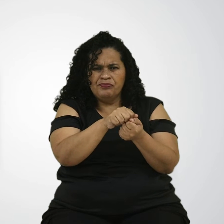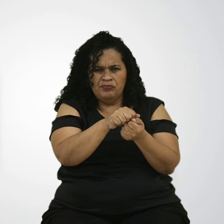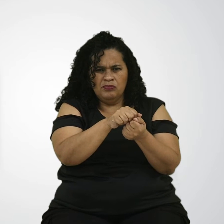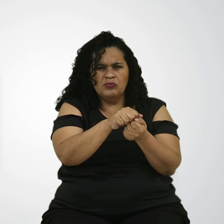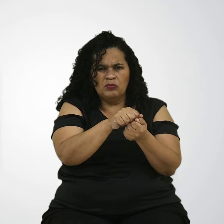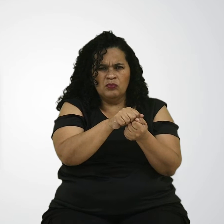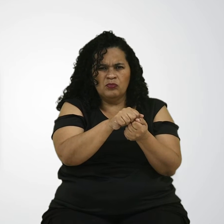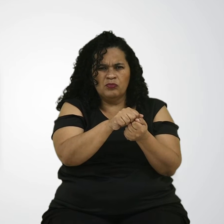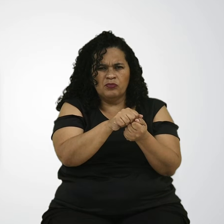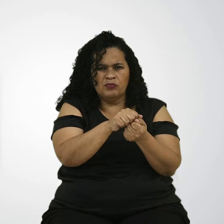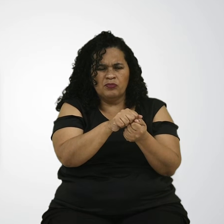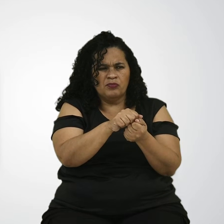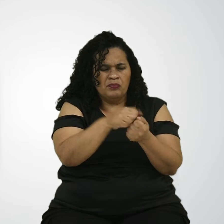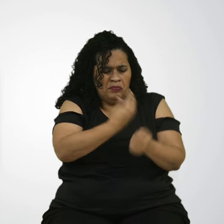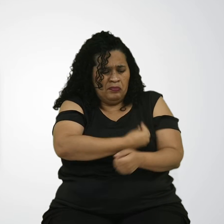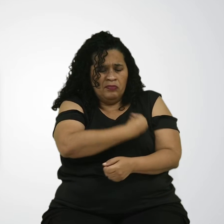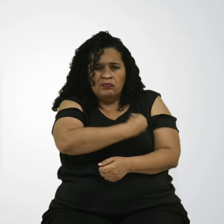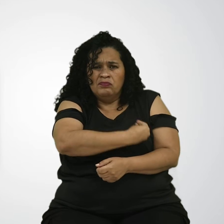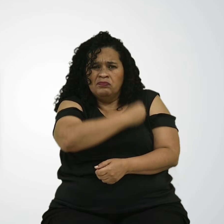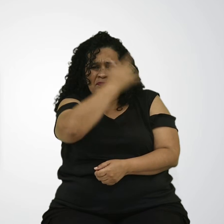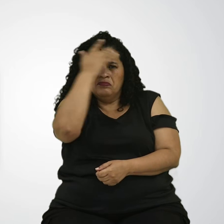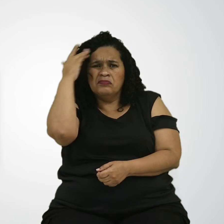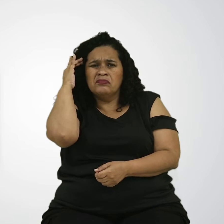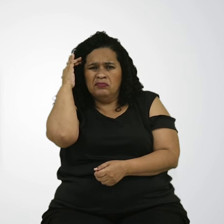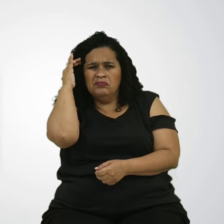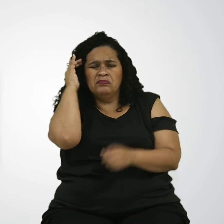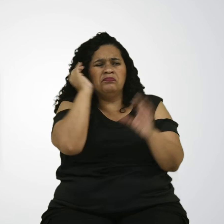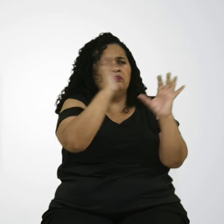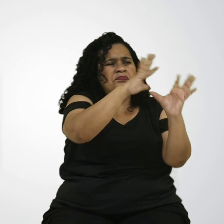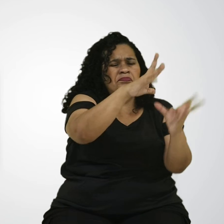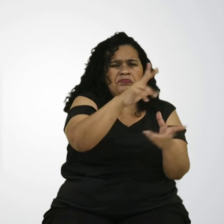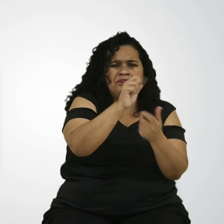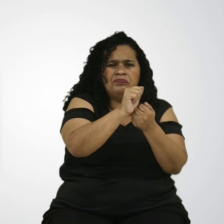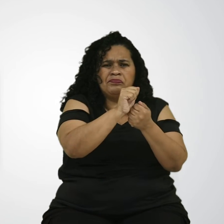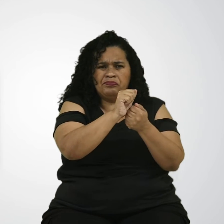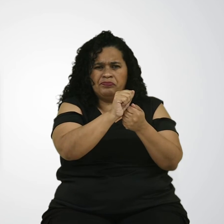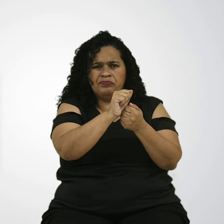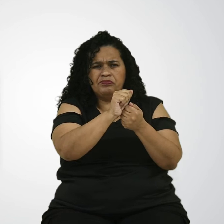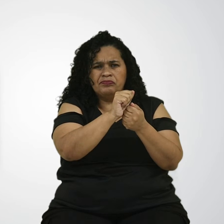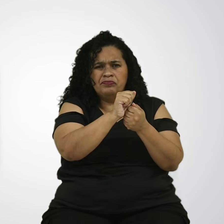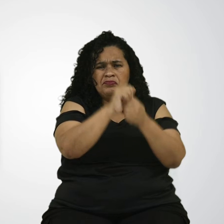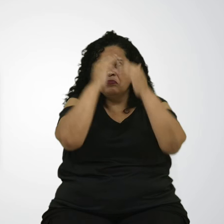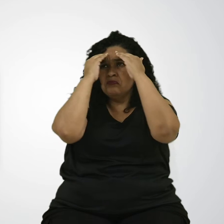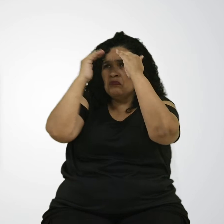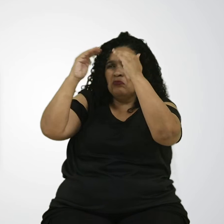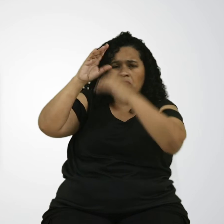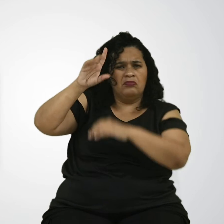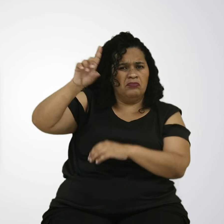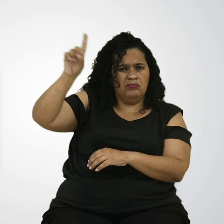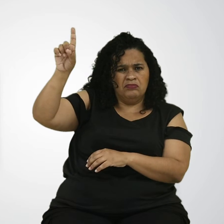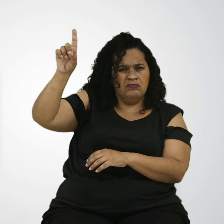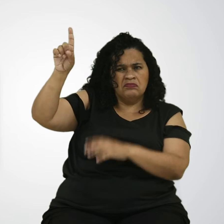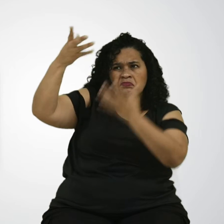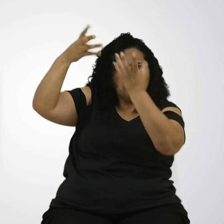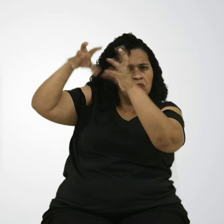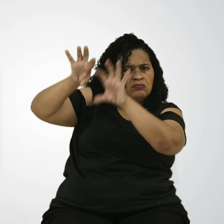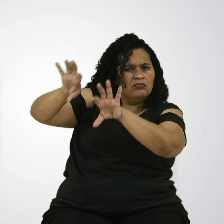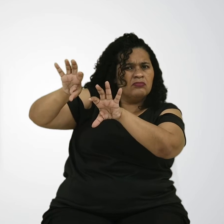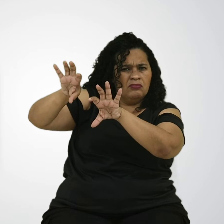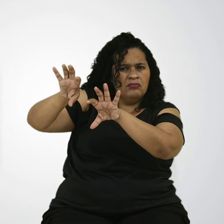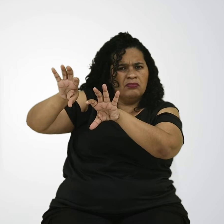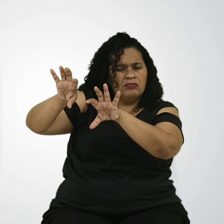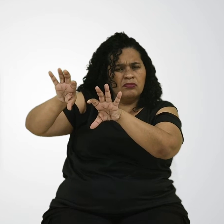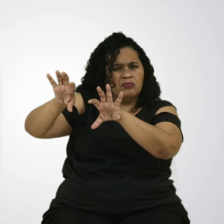no Senhor entenda isso daqui. Isso é um fato. Não espere. Porque você vai ver os